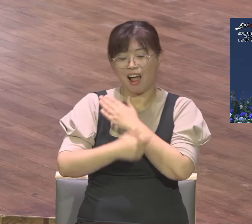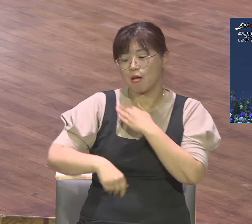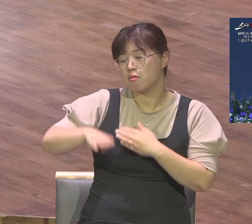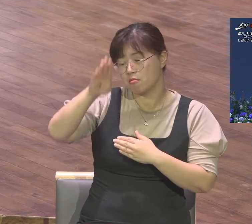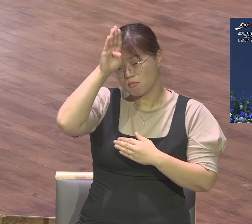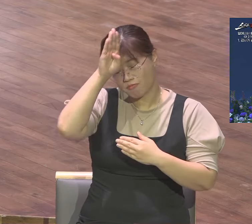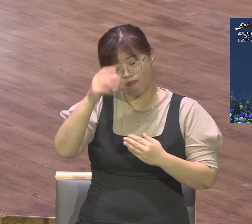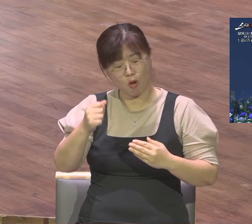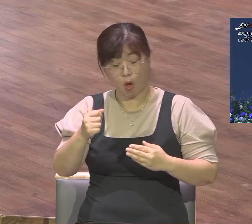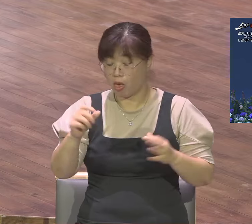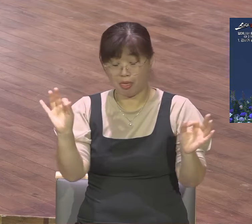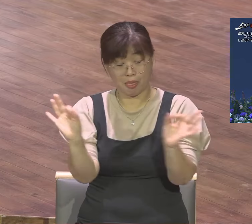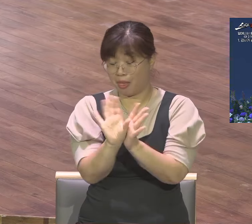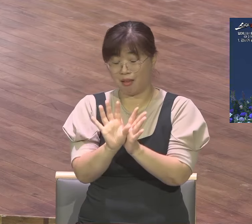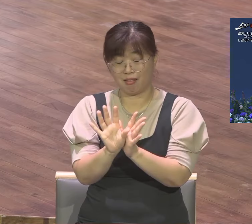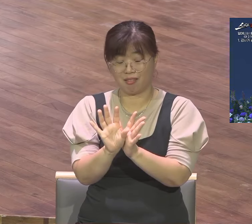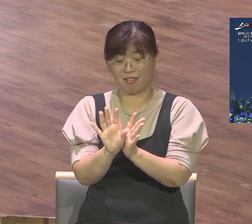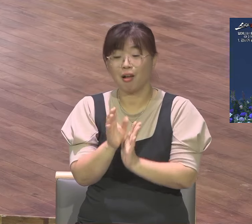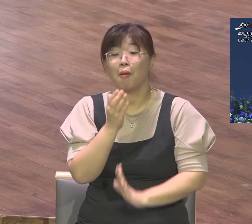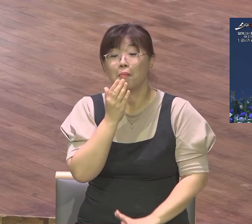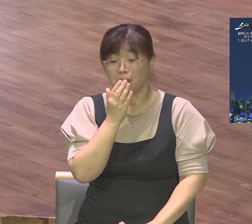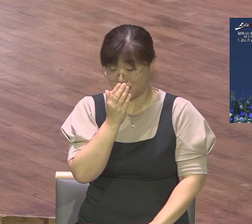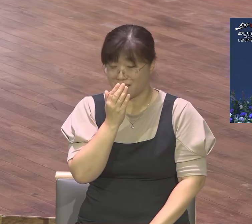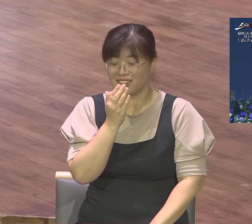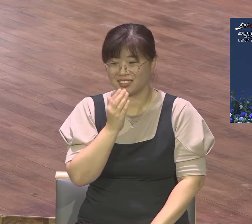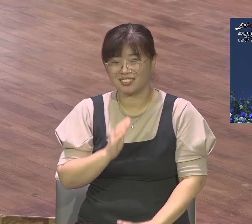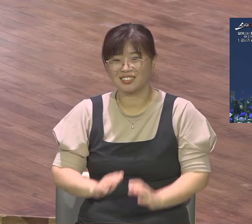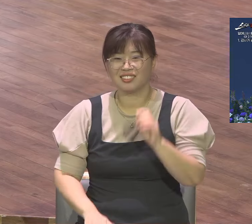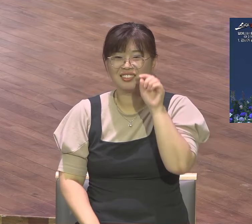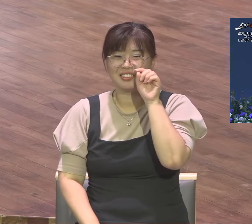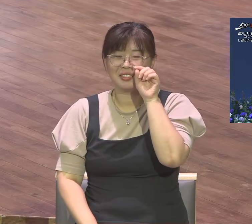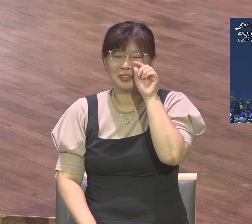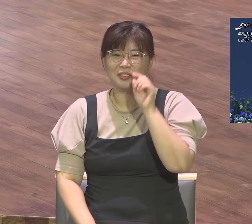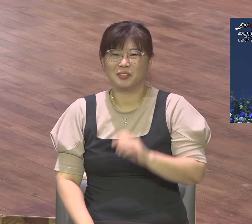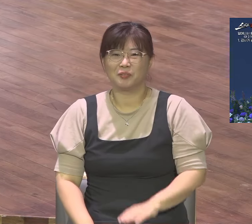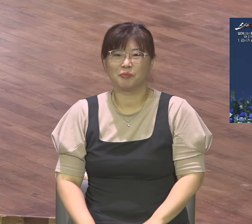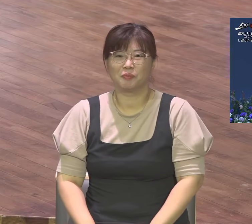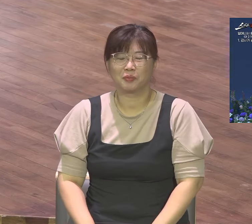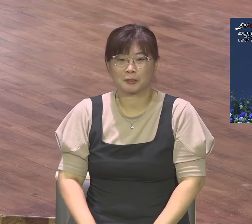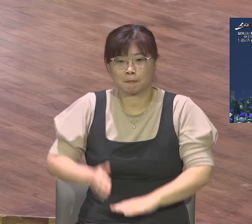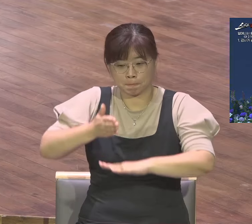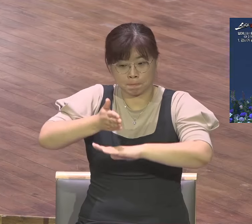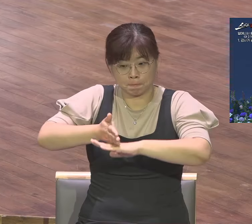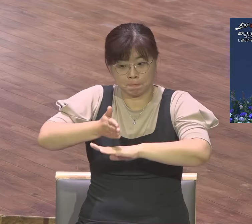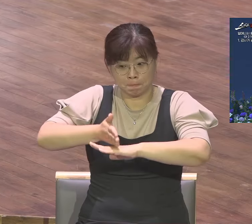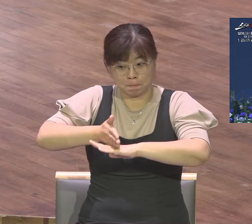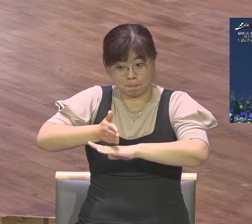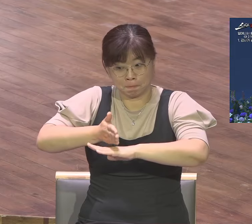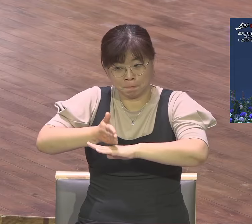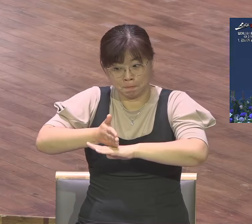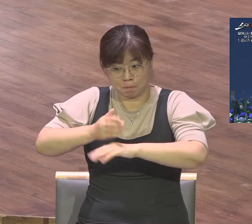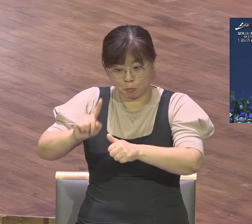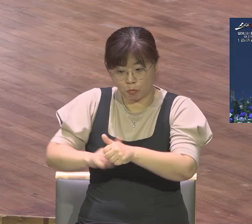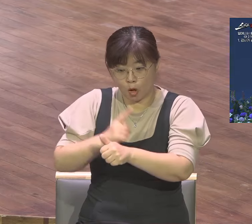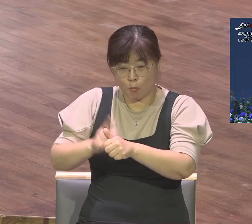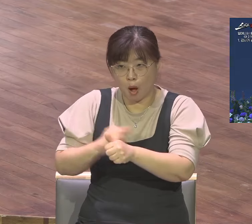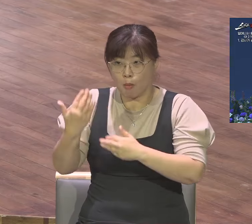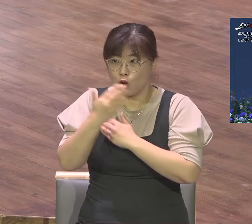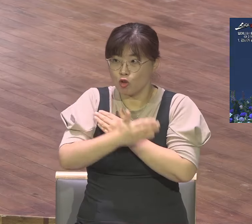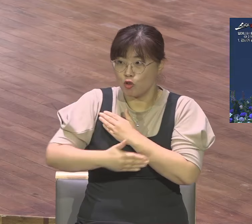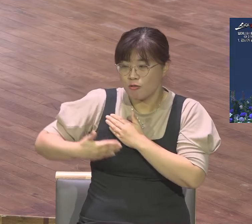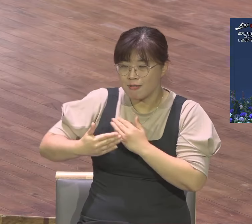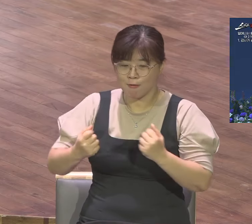기회주의 유교인들이 막 다 몰려가는 거예요. 그리고 계속 받는 사람 더 받고 건강하면 더 건강하고 형통하면 더